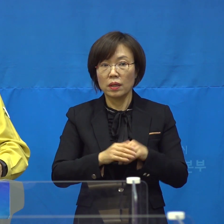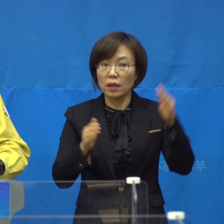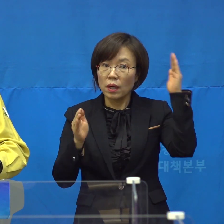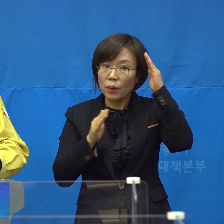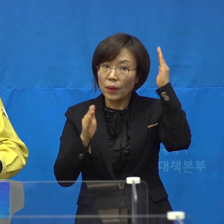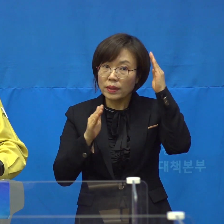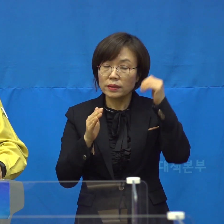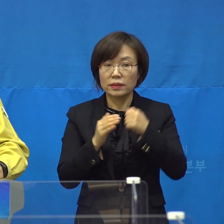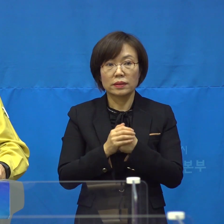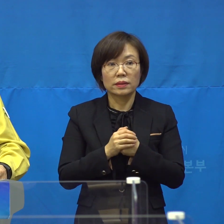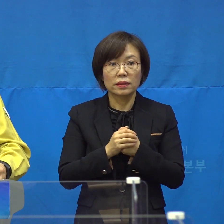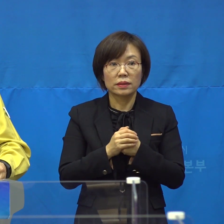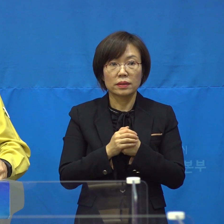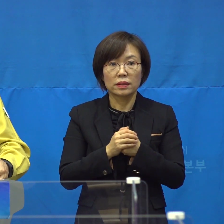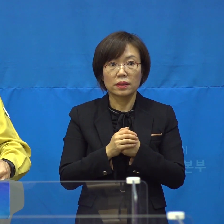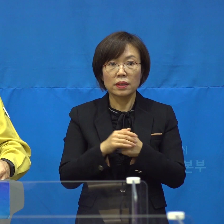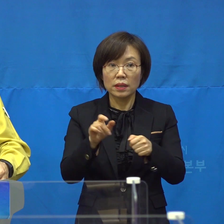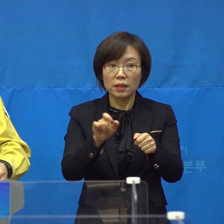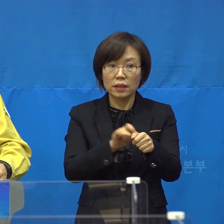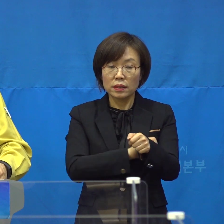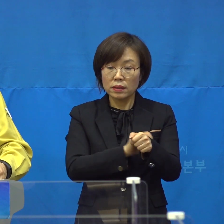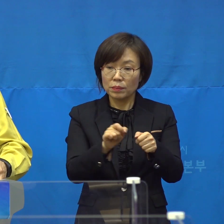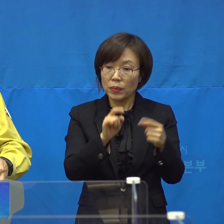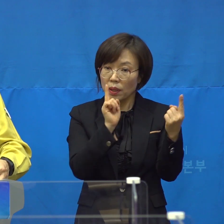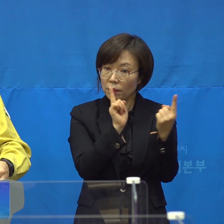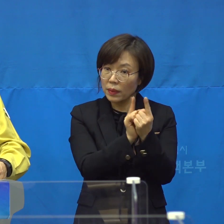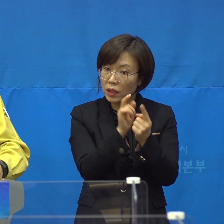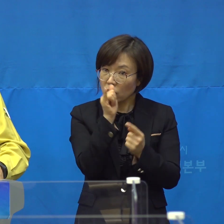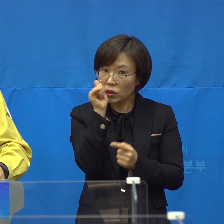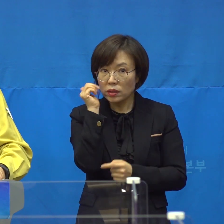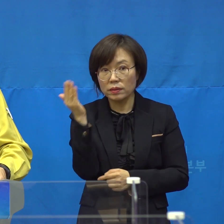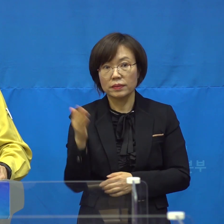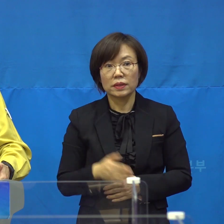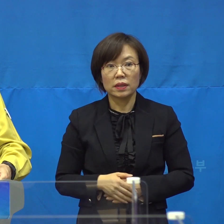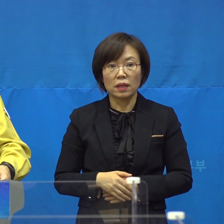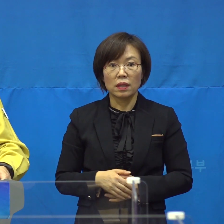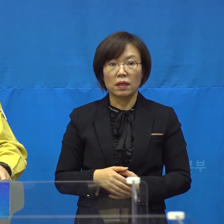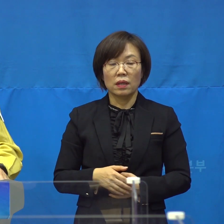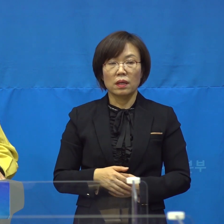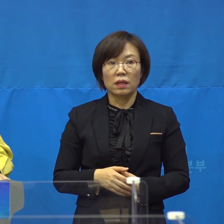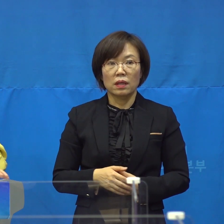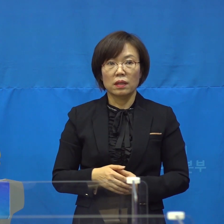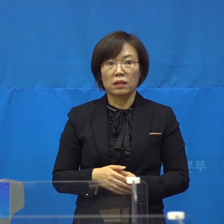기존 확진자들의 어떤 특별한 접촉이 있었는지 궁금하고요.